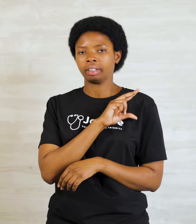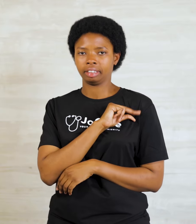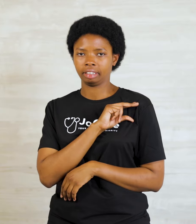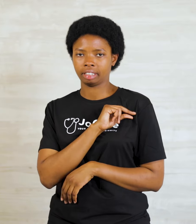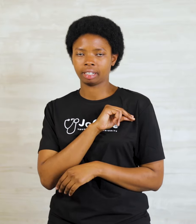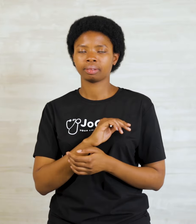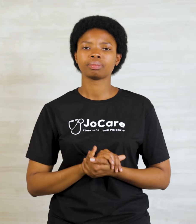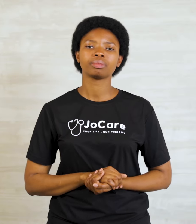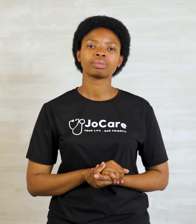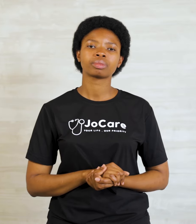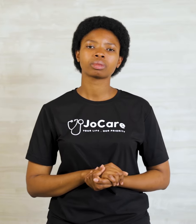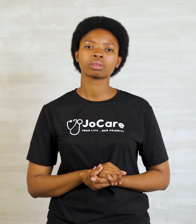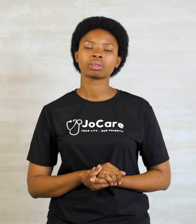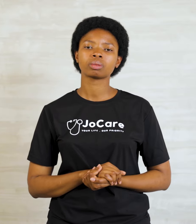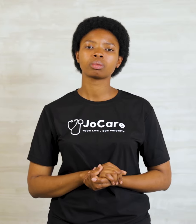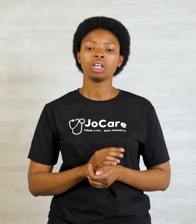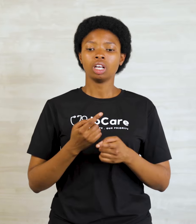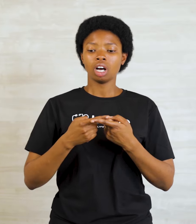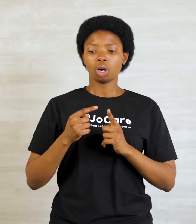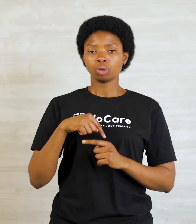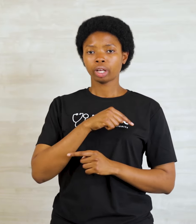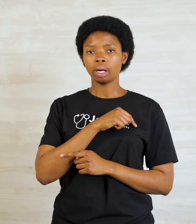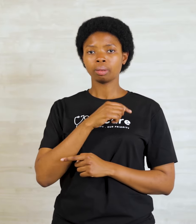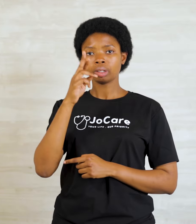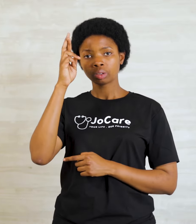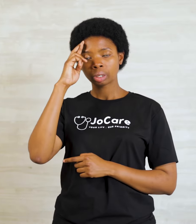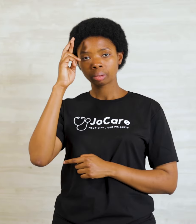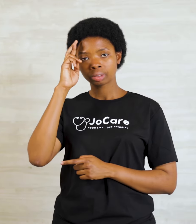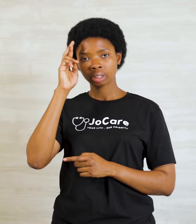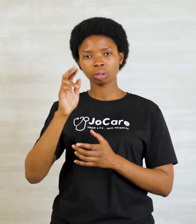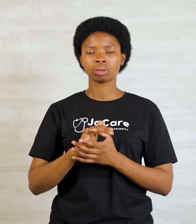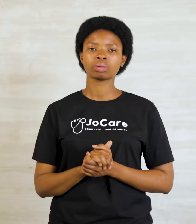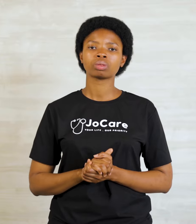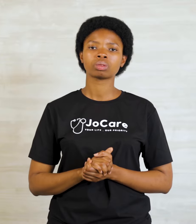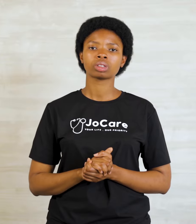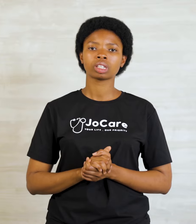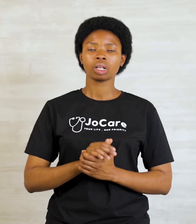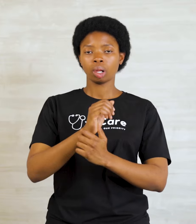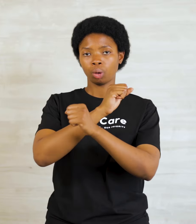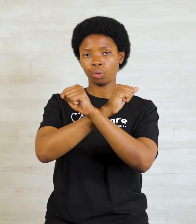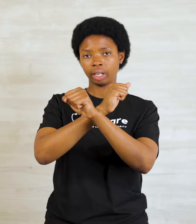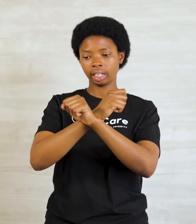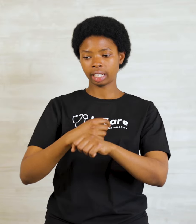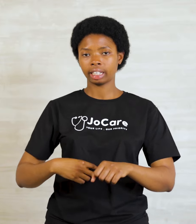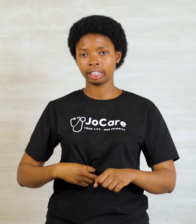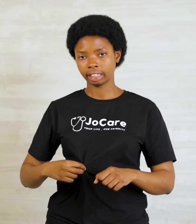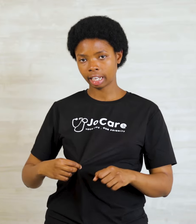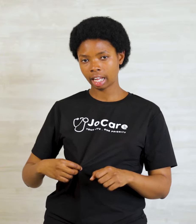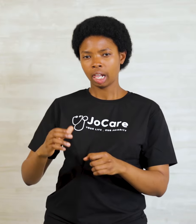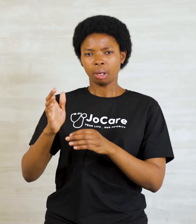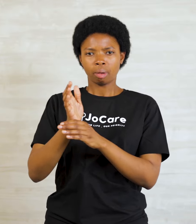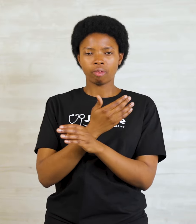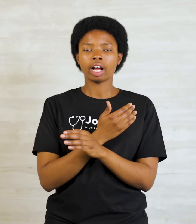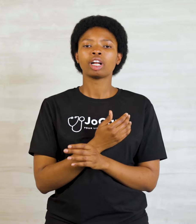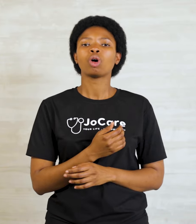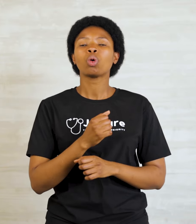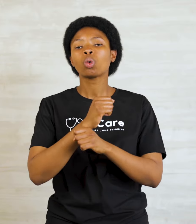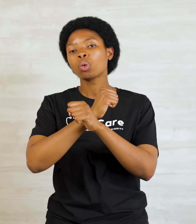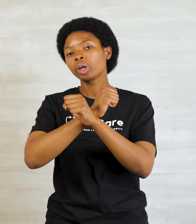ashobora kwirinda inda zitifuzwa ariko tukanayibutsa ko kwirinda inda bivanaho kwirinda indwara zandura mu mibonano